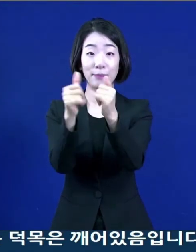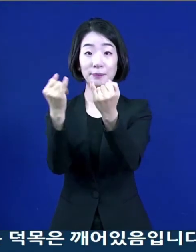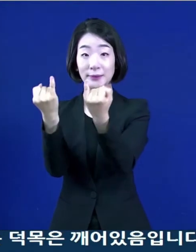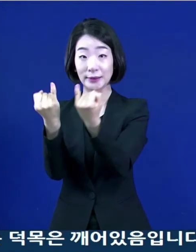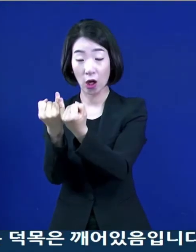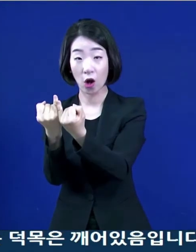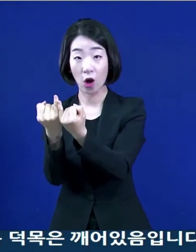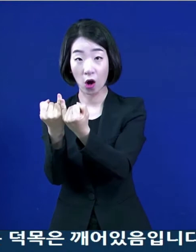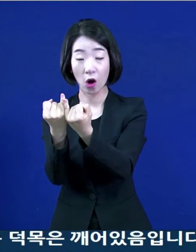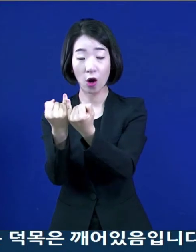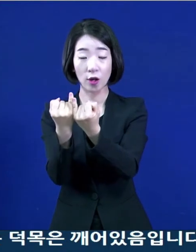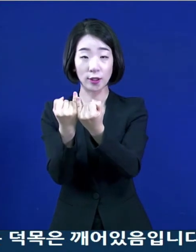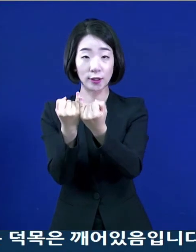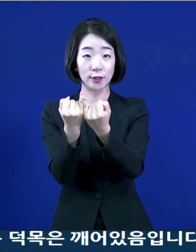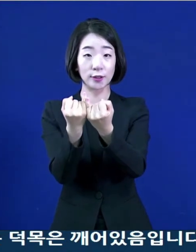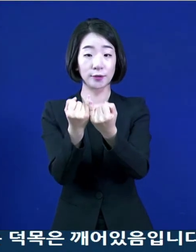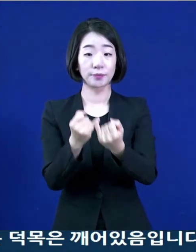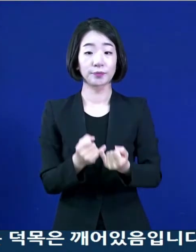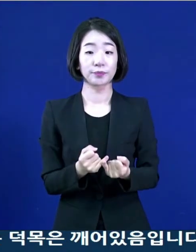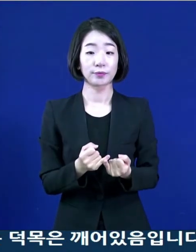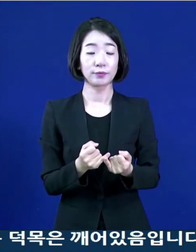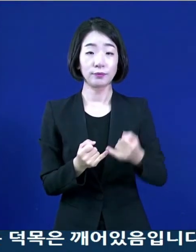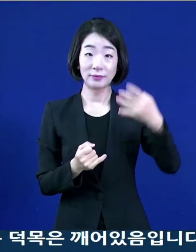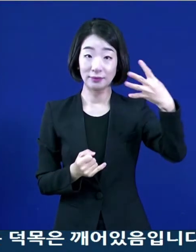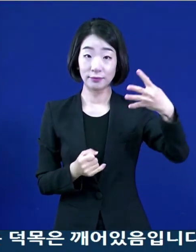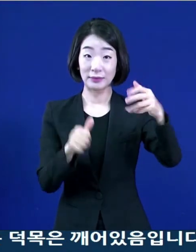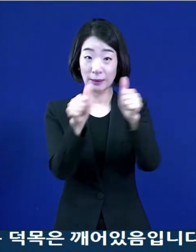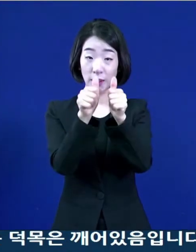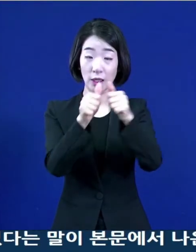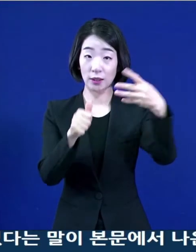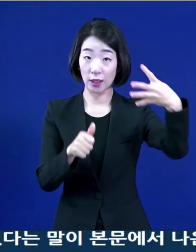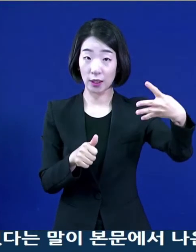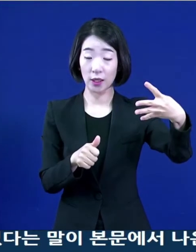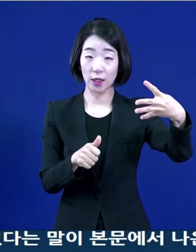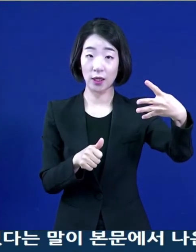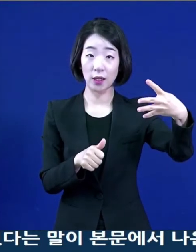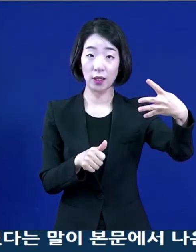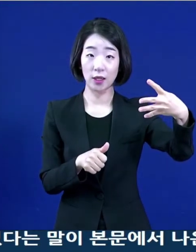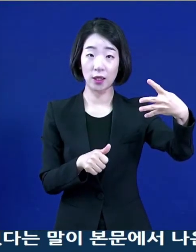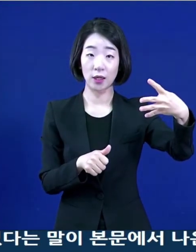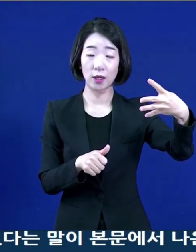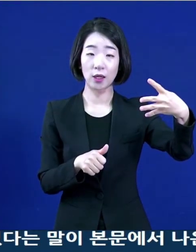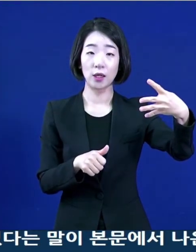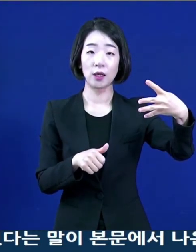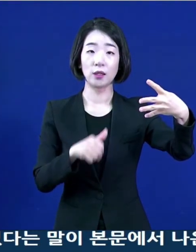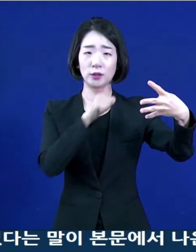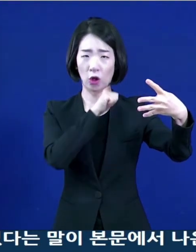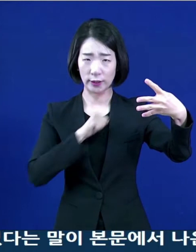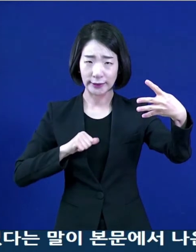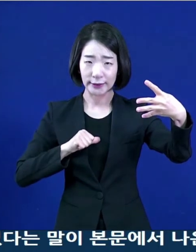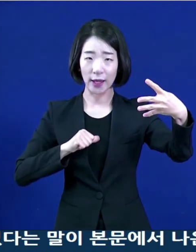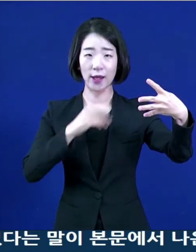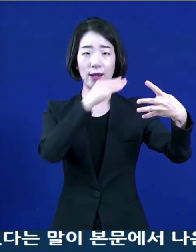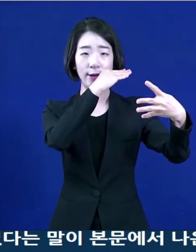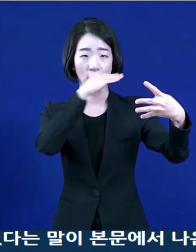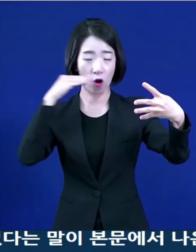덕목이 절제였죠. 여러분, 다시 한번 4개 혹시 해보실 수 있으세요? 절제,